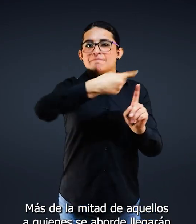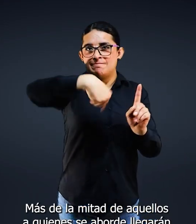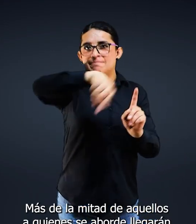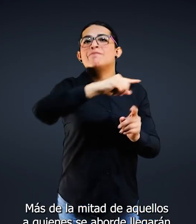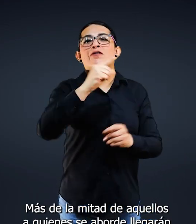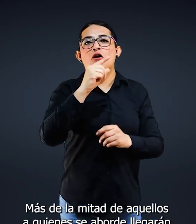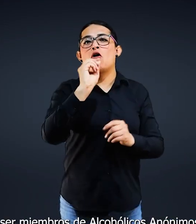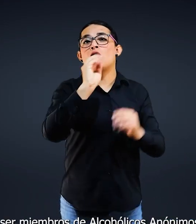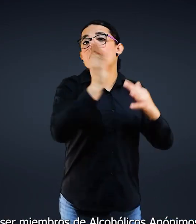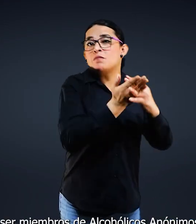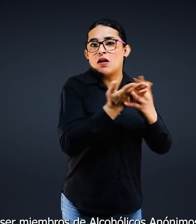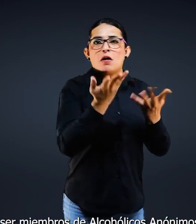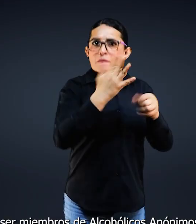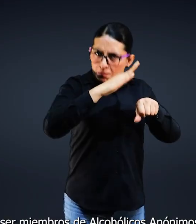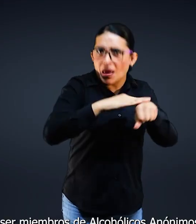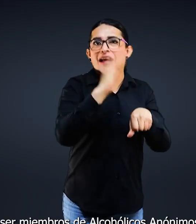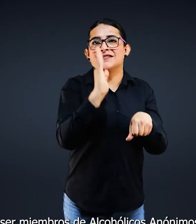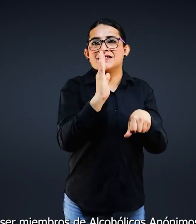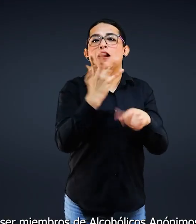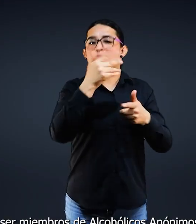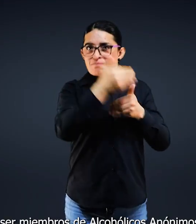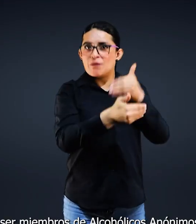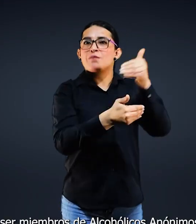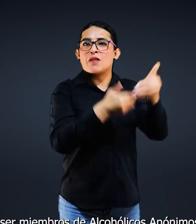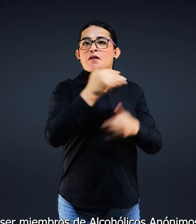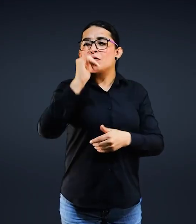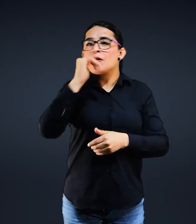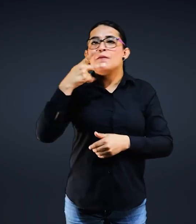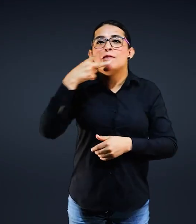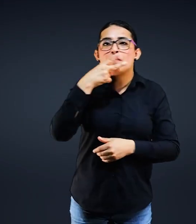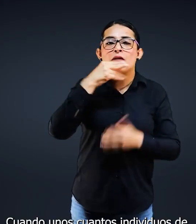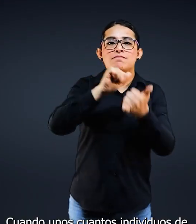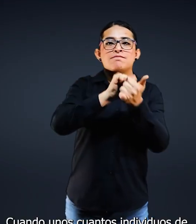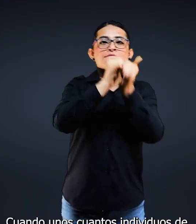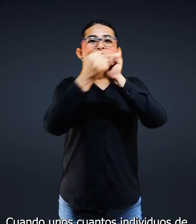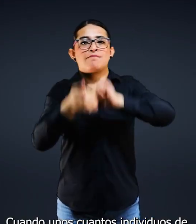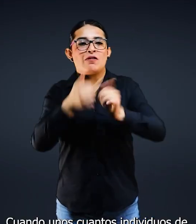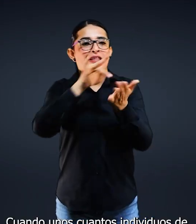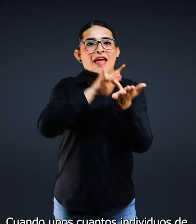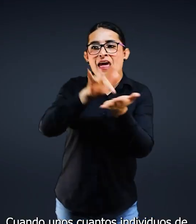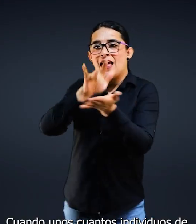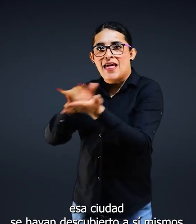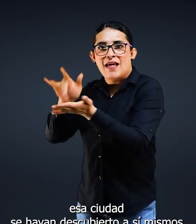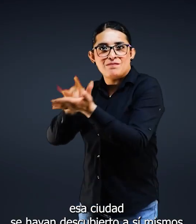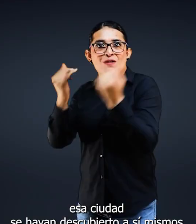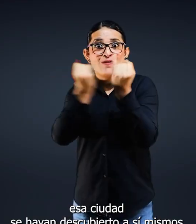se aborde llegarán a ser miembros de Alcohólicos Anónimos. Cuando unos cuantos individuos de esa ciudad se